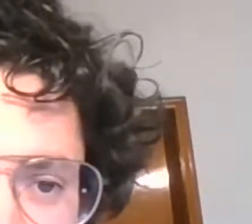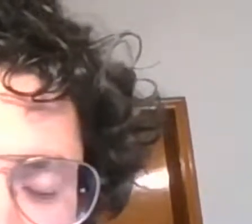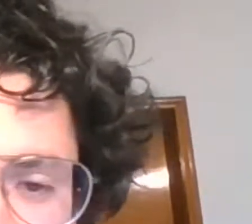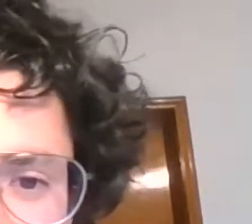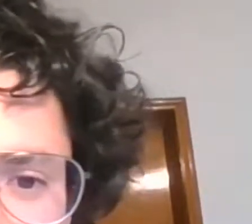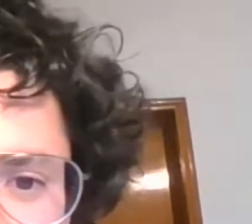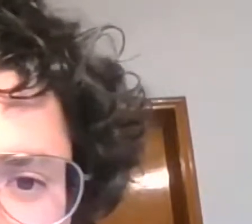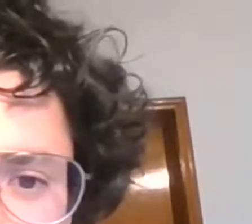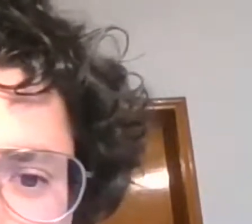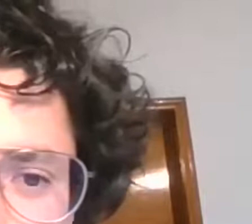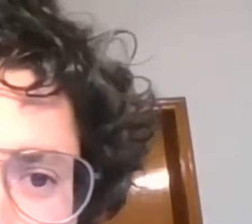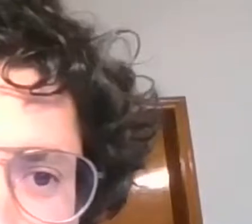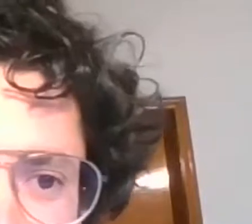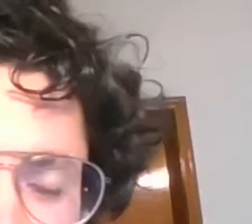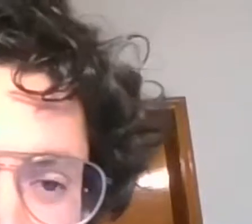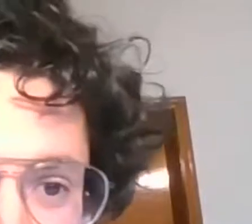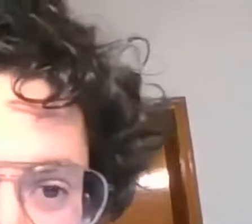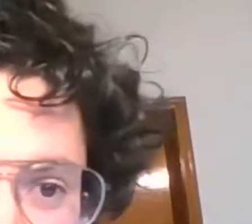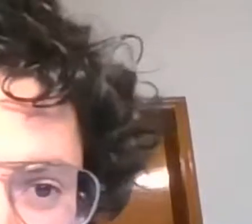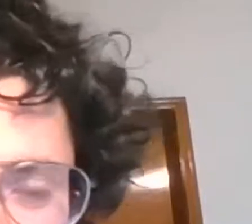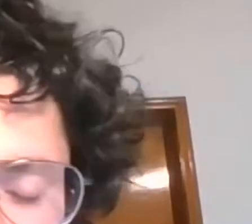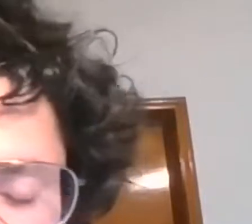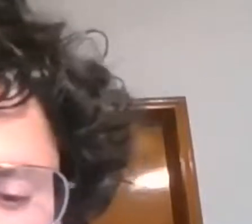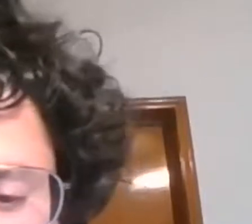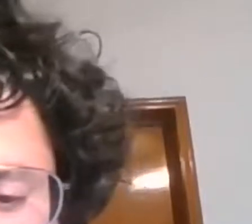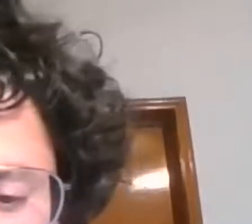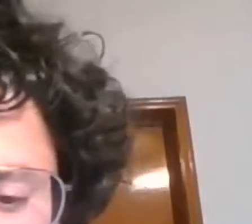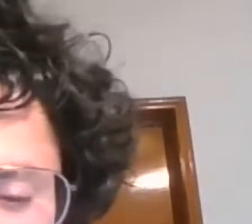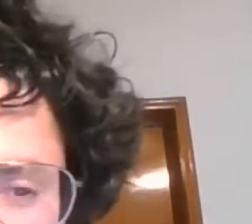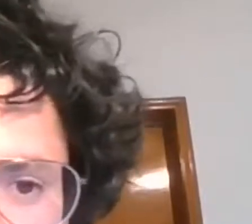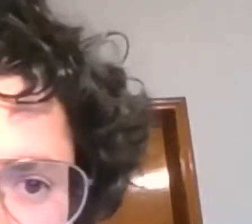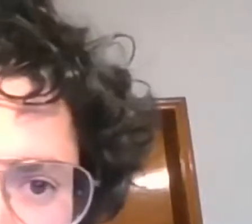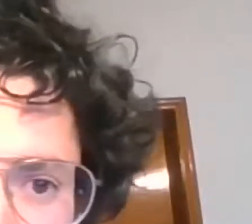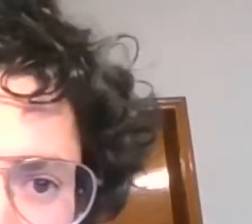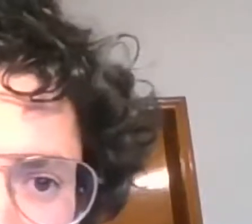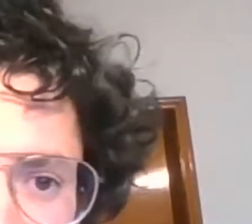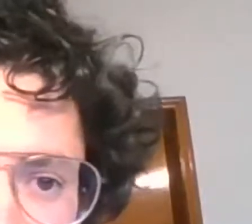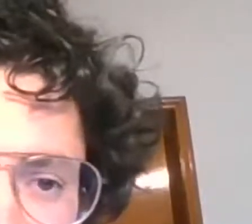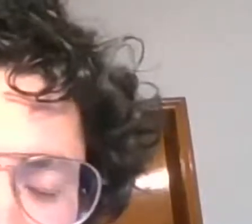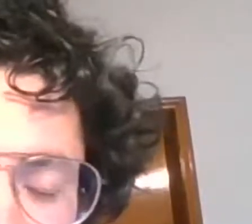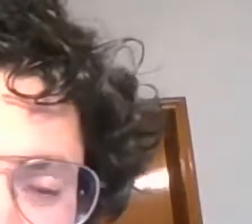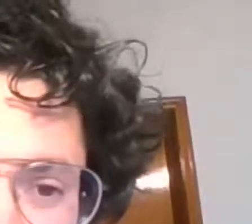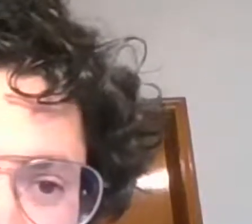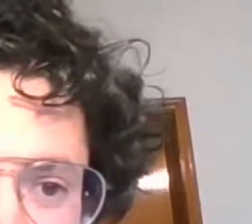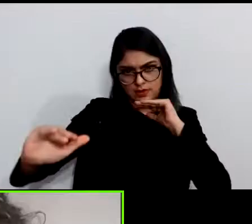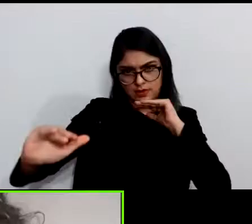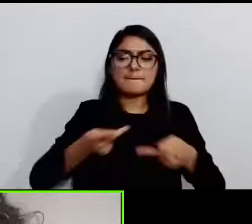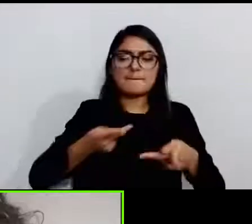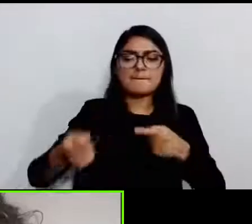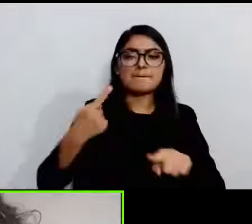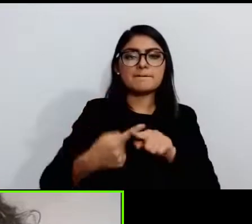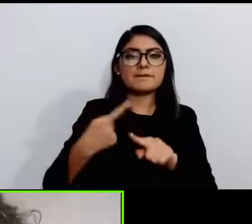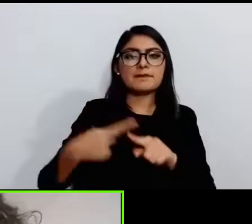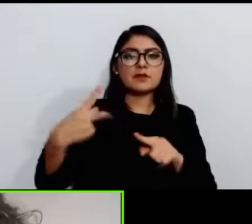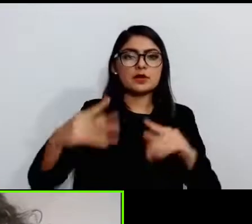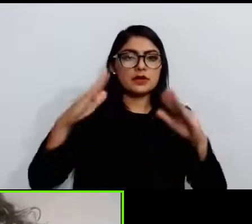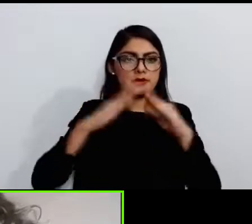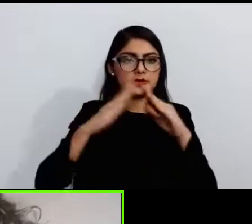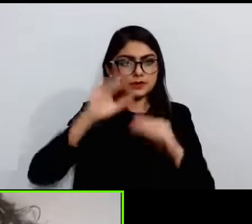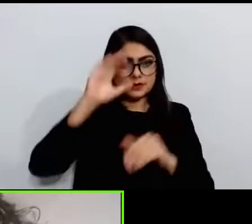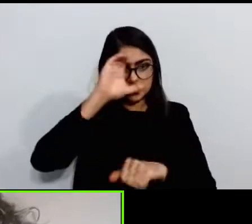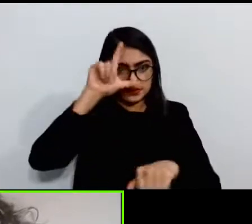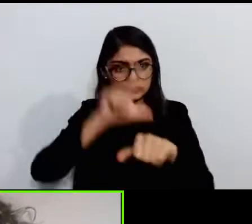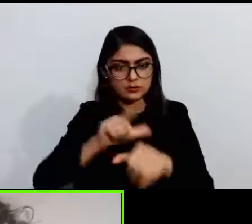de amparo organizado por las Casas de la Cultura Jurídica. También gracias a su director y por la invitación a participar en esta